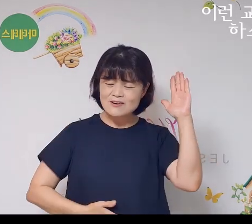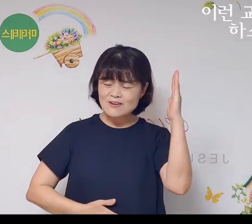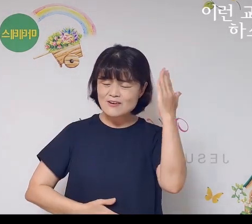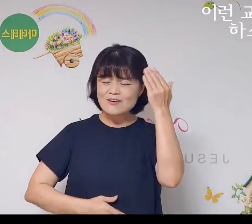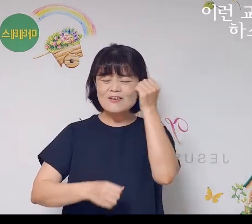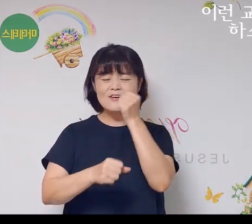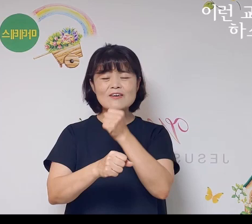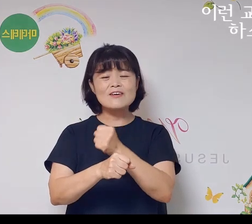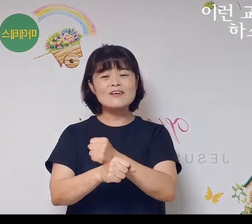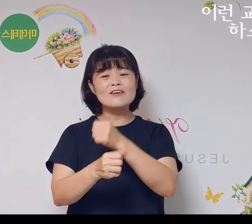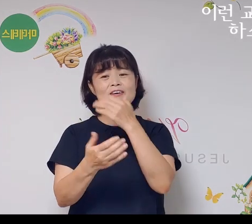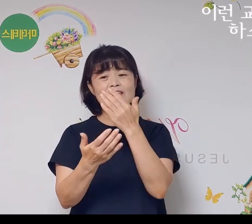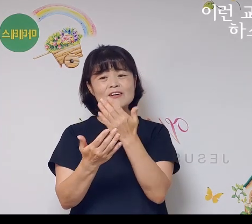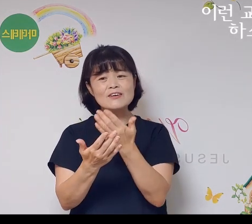하소서.